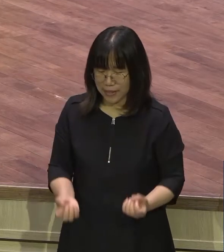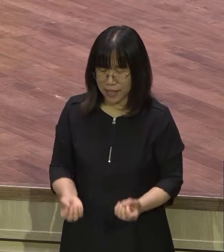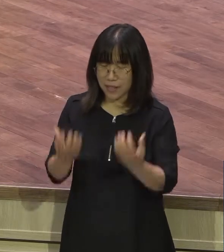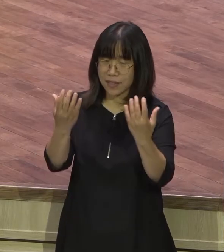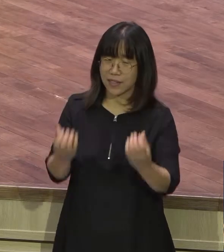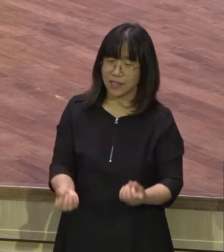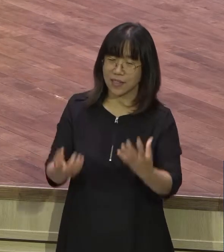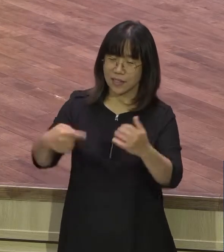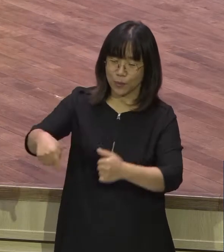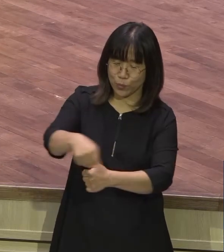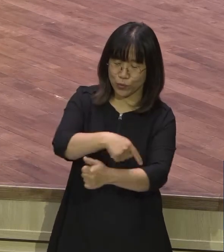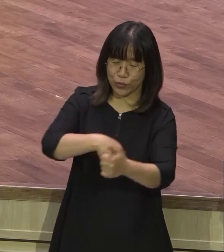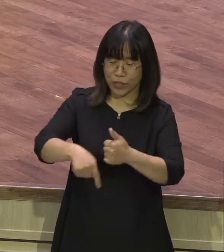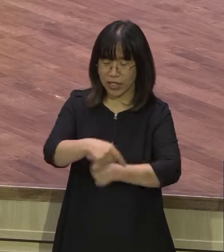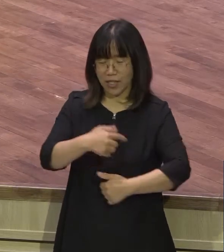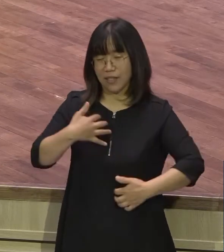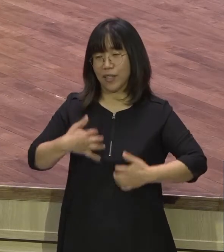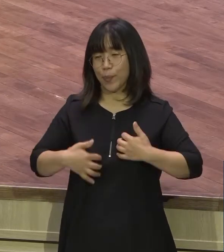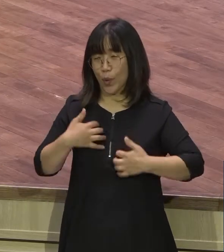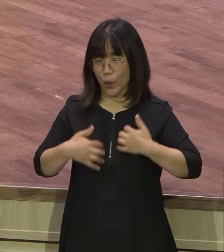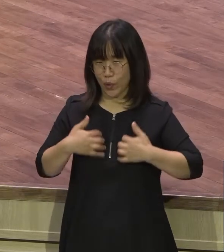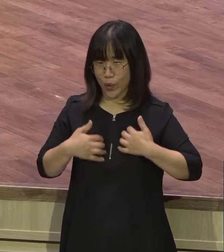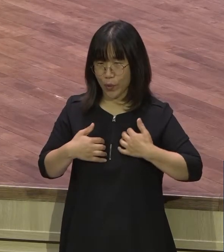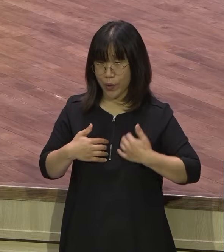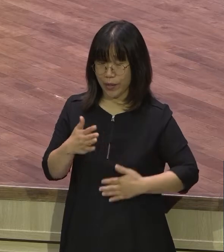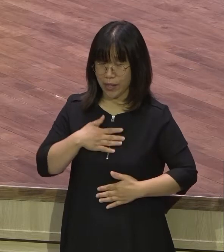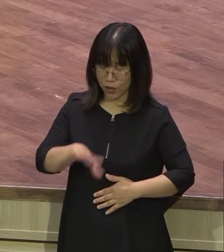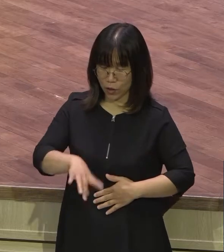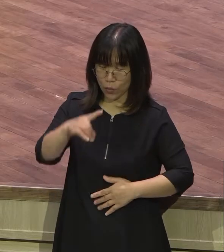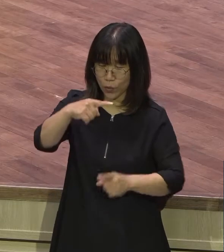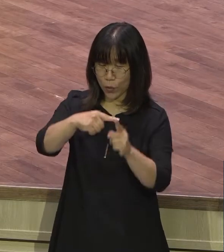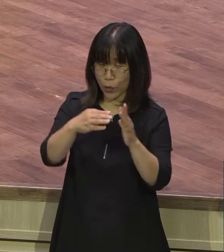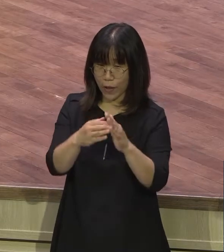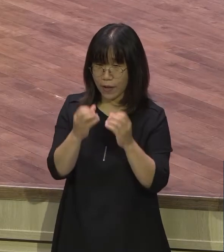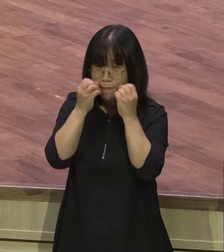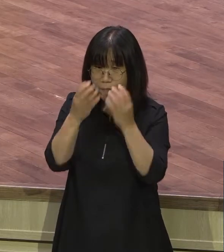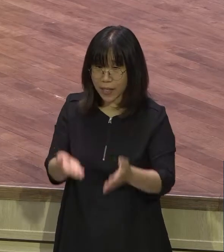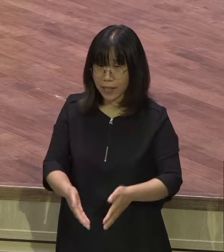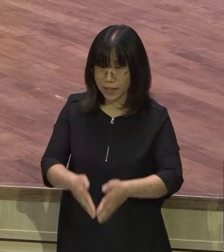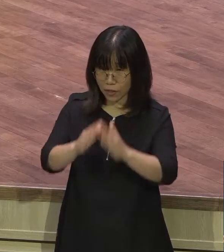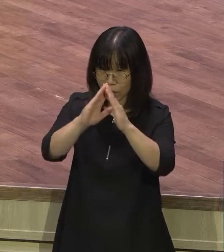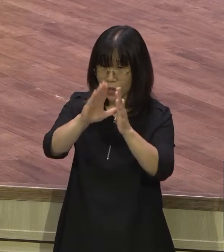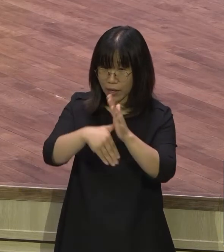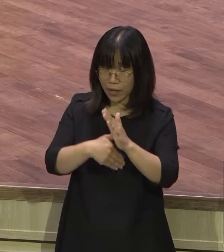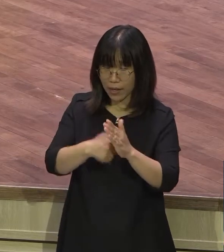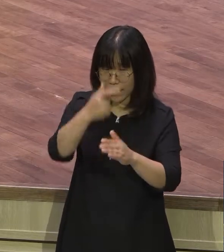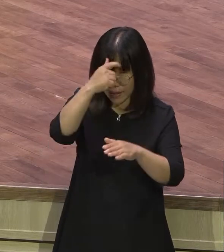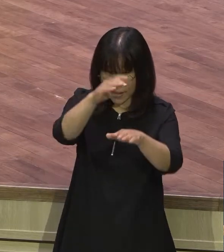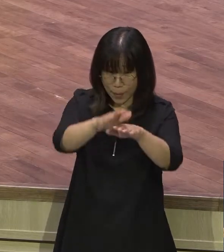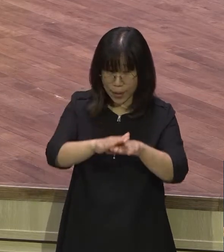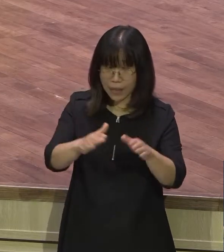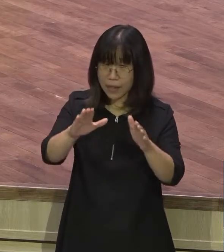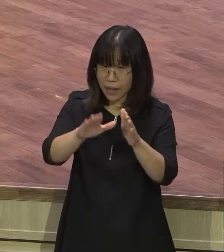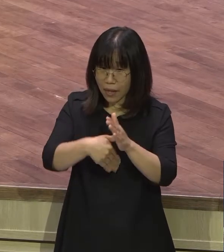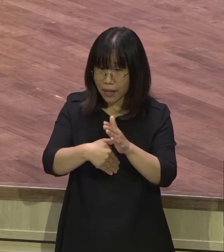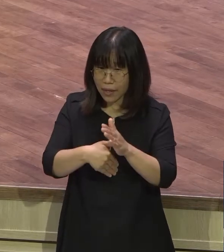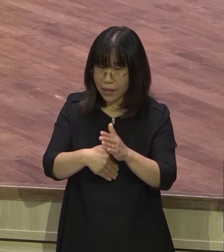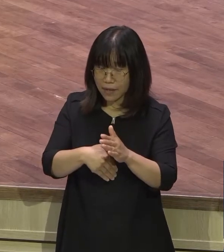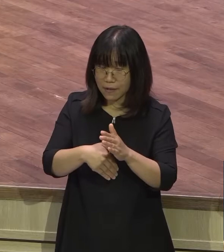축제 분위기 잔치 분위기 저는 개척하면서요 한 오랫동안 그랬어요 예배 때마다 끝나고 나면 다